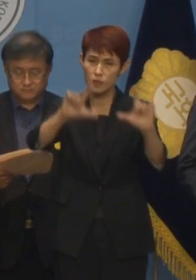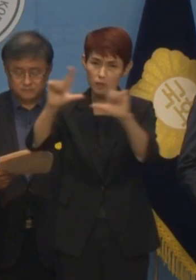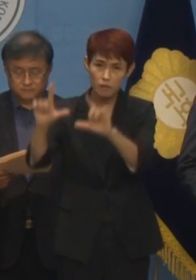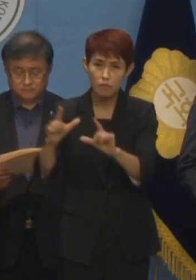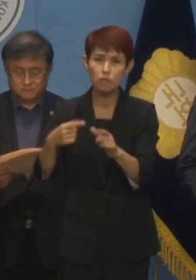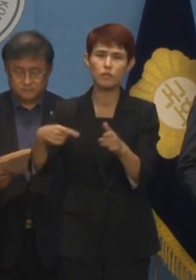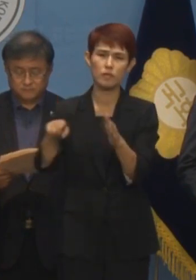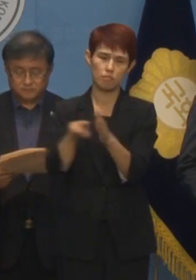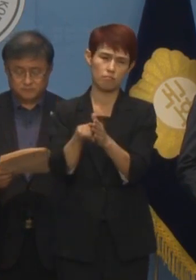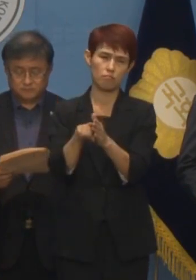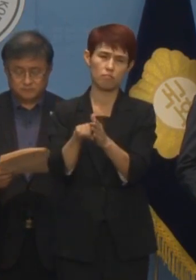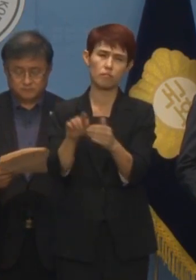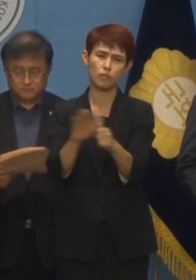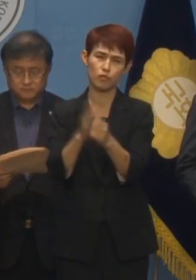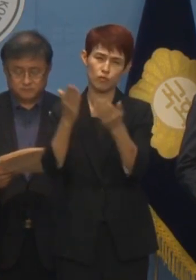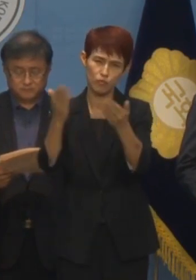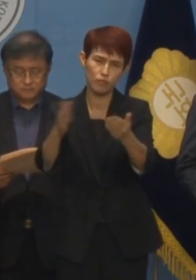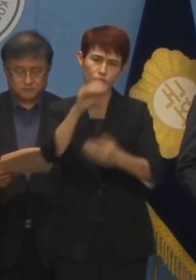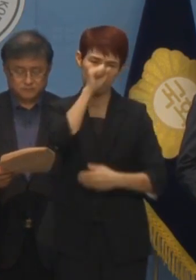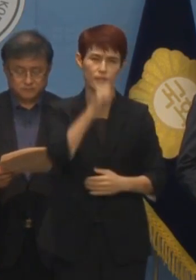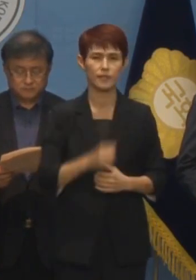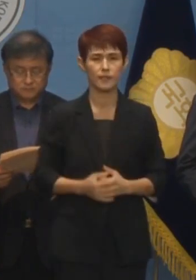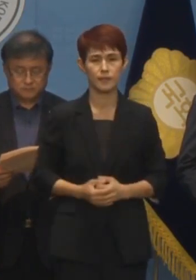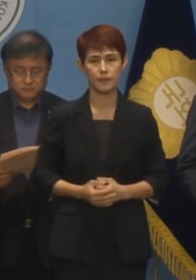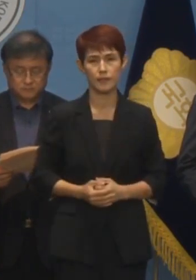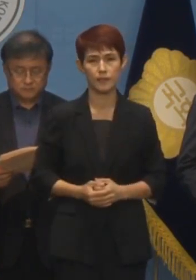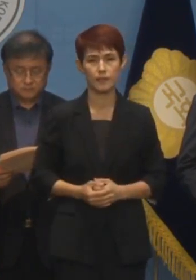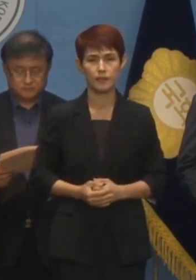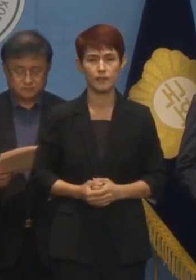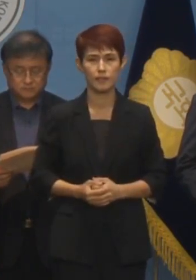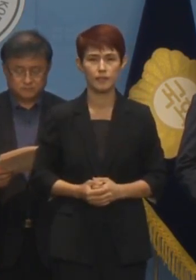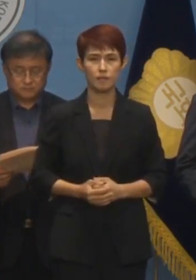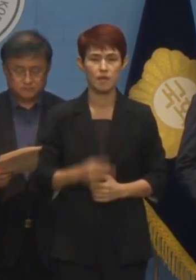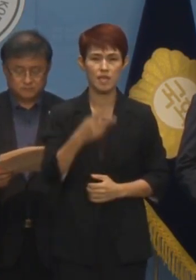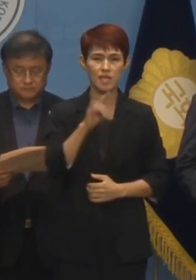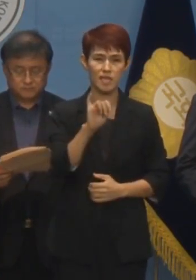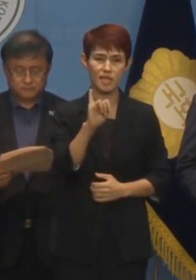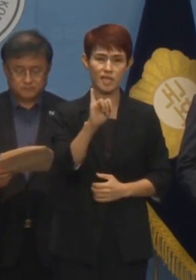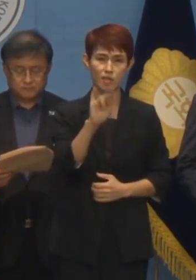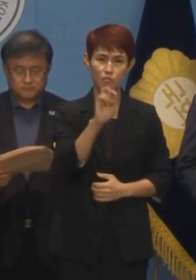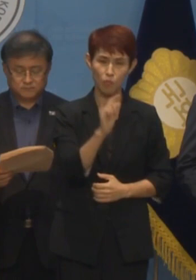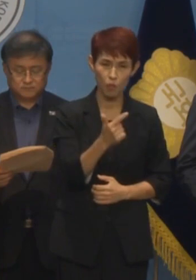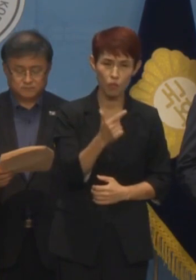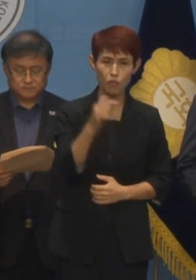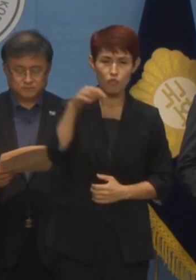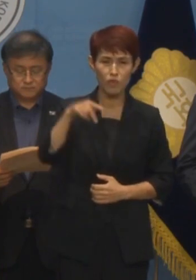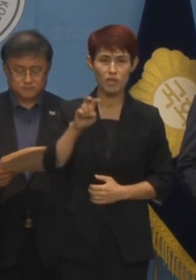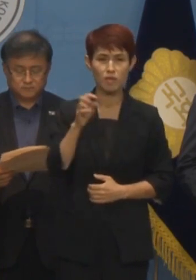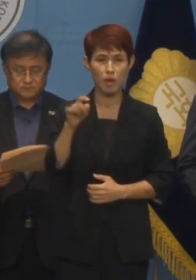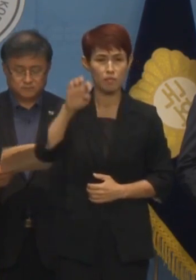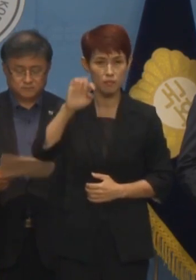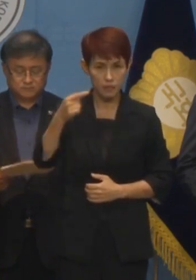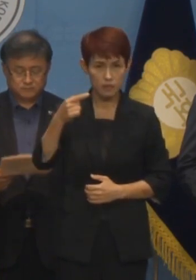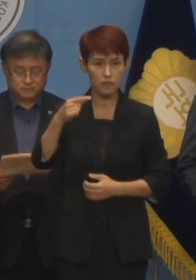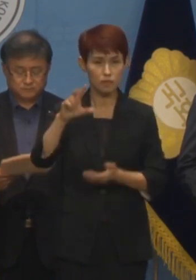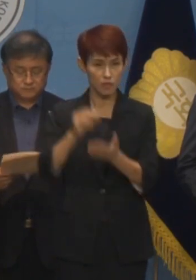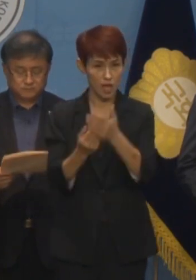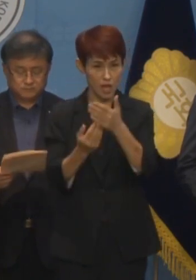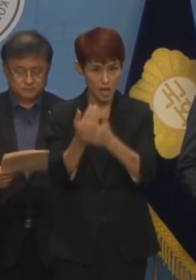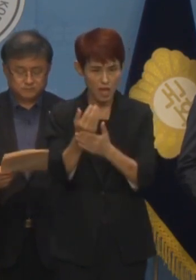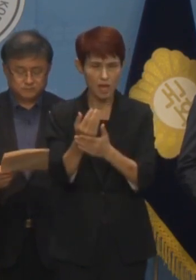마음을 조금이라도 풀어드립시다. 팀원 UMF 사태의 효과적인 해결책을 함께 만들어